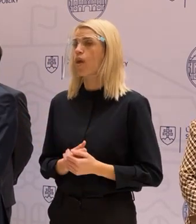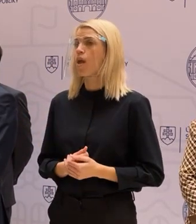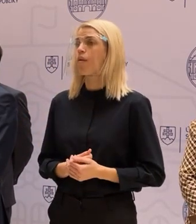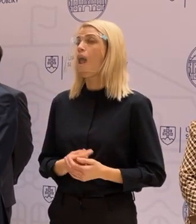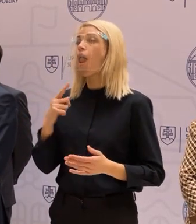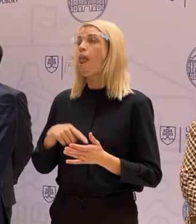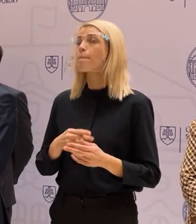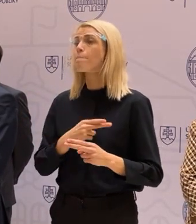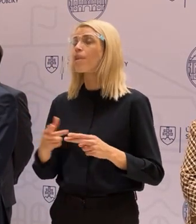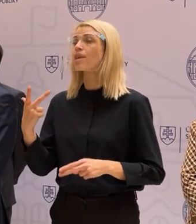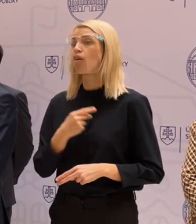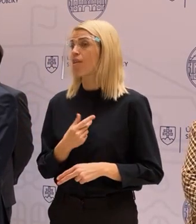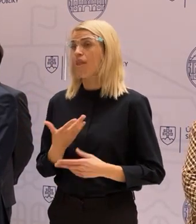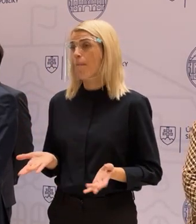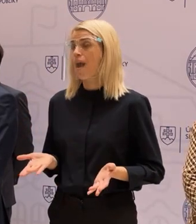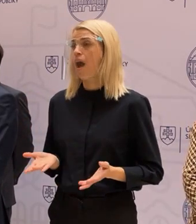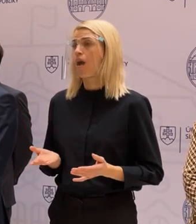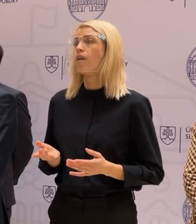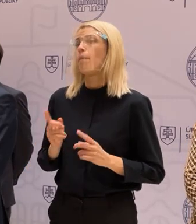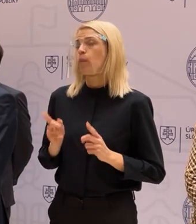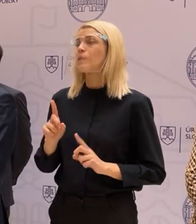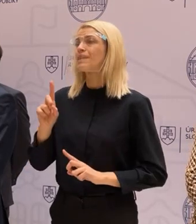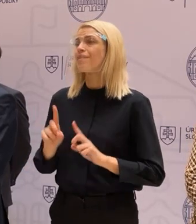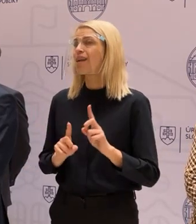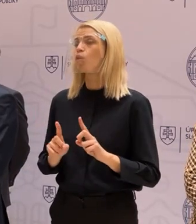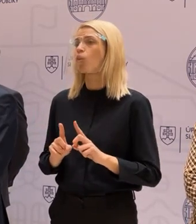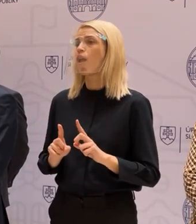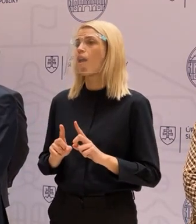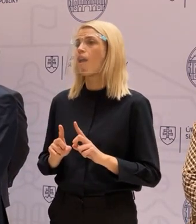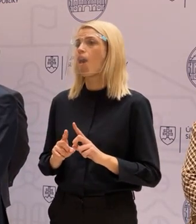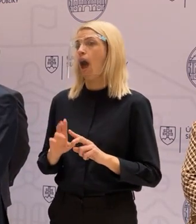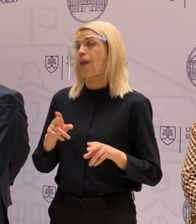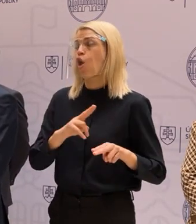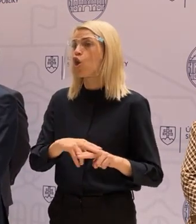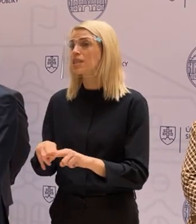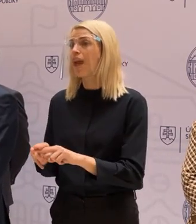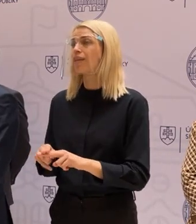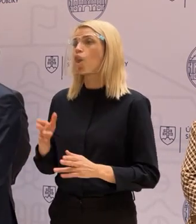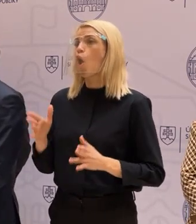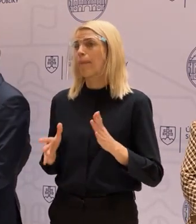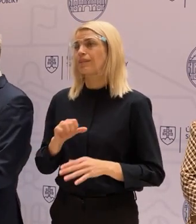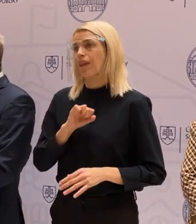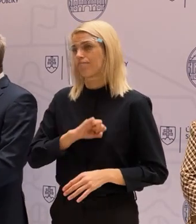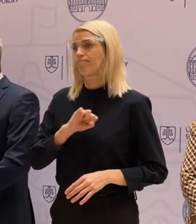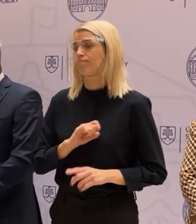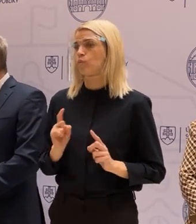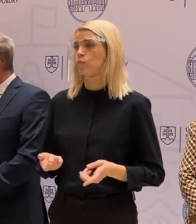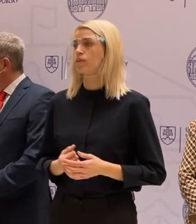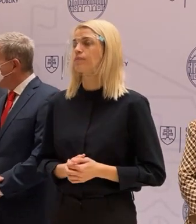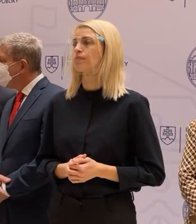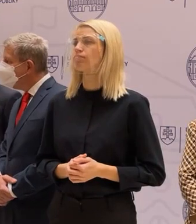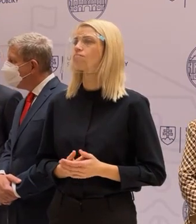nie sú plne zaočkovaní, tak budú musieť niektoré tie, ako aj samozrejme ostatní občania, a všetci mi nejako medzenia strpieť. A je nejaký vedecký dôvod,